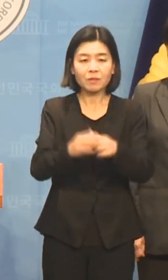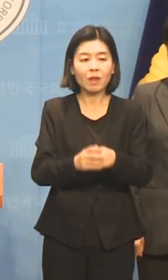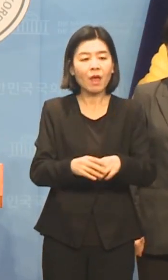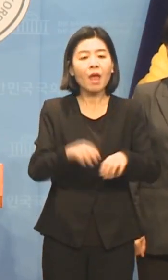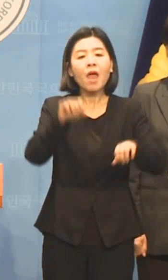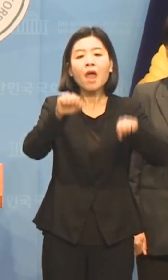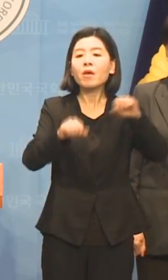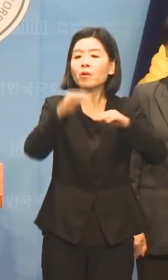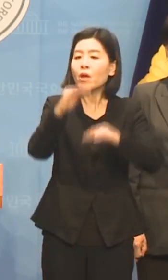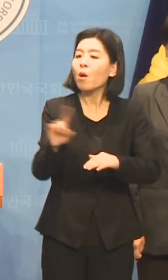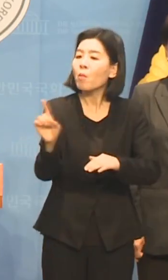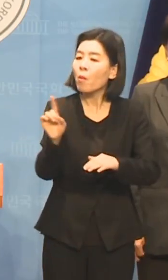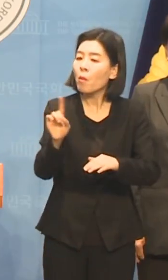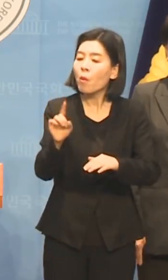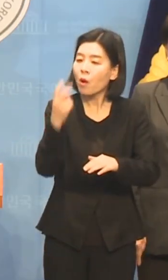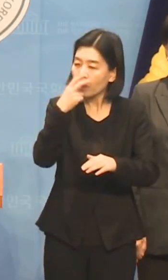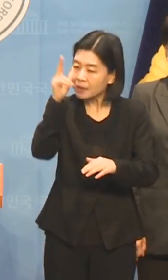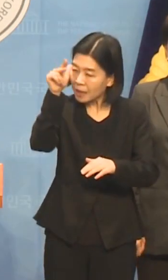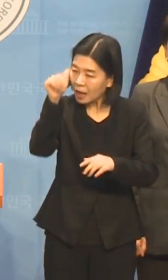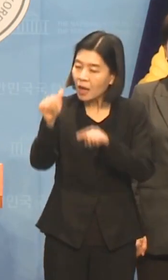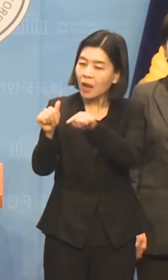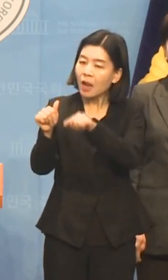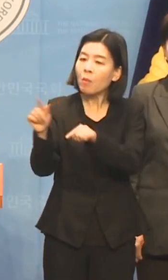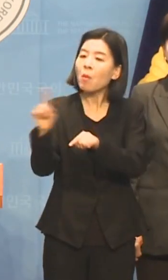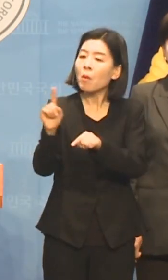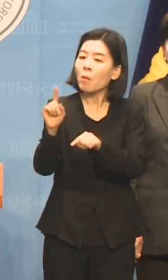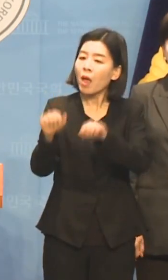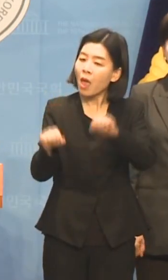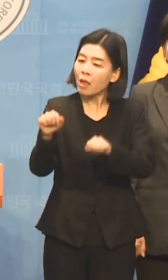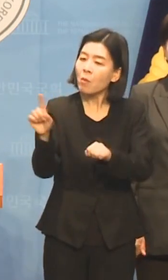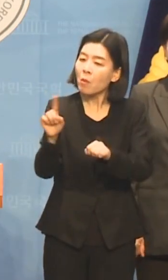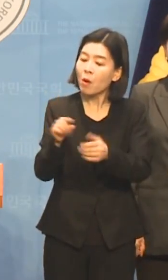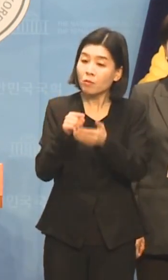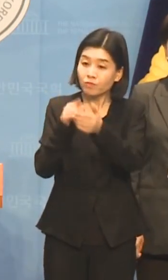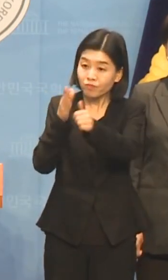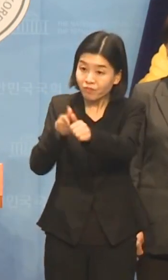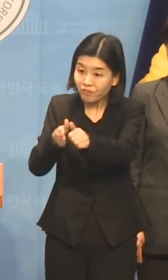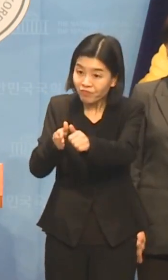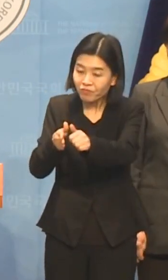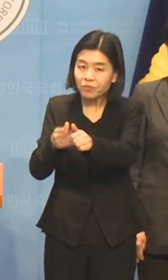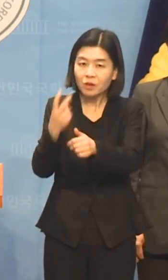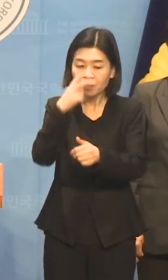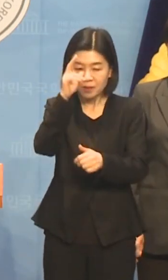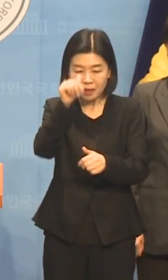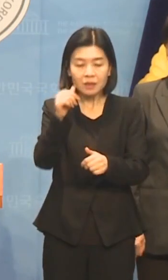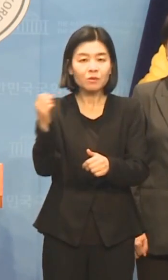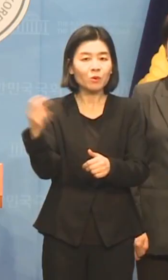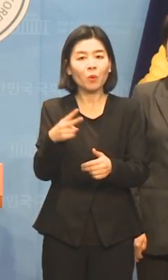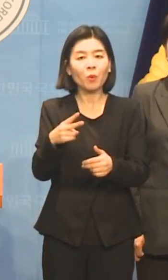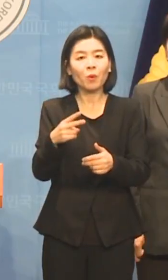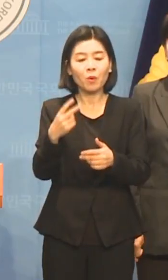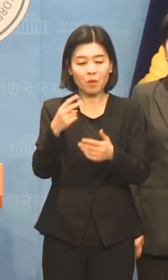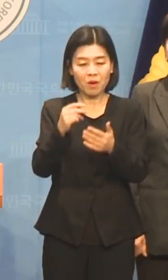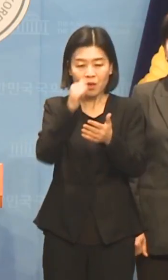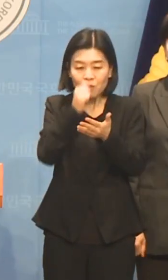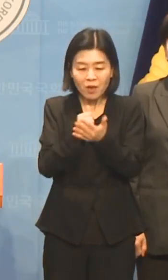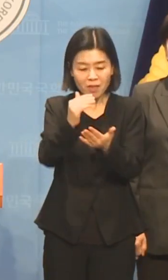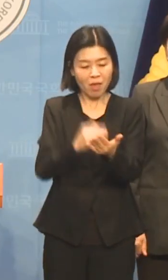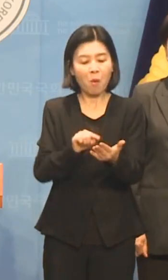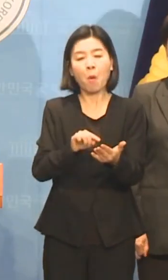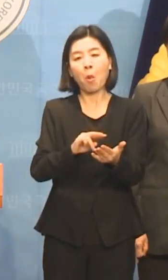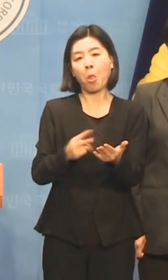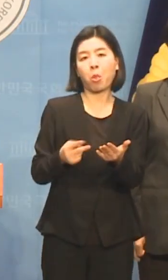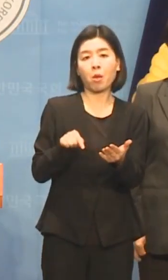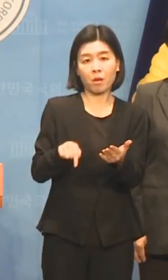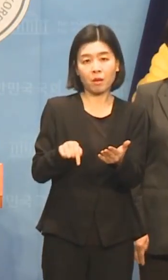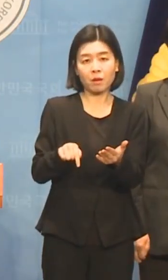특정하라는 재판부의 요구에 또 공소장을 변경해야 했습니다.